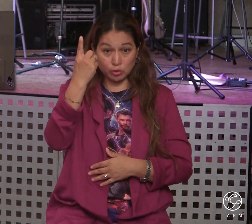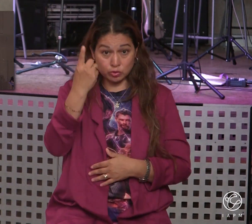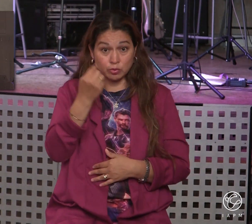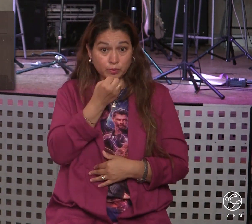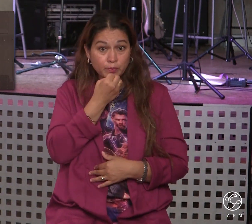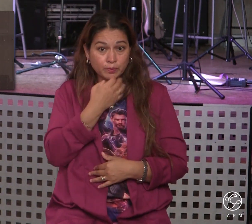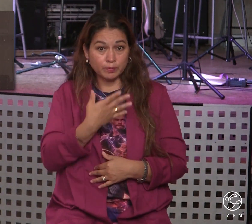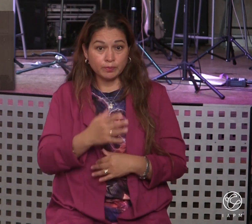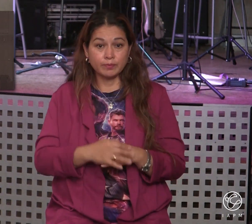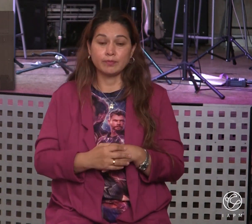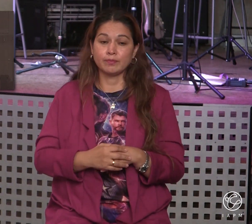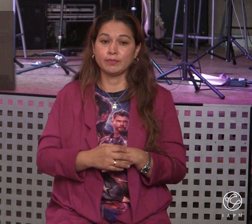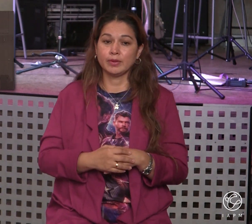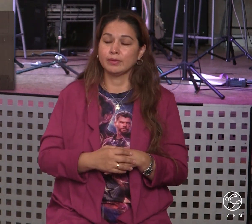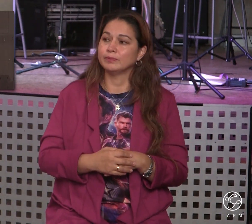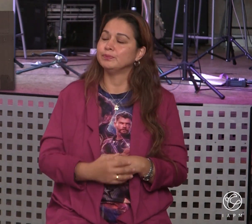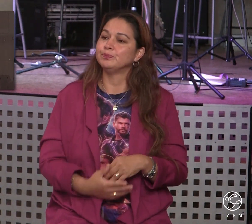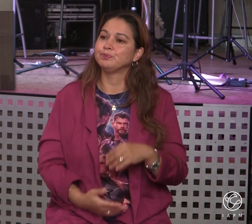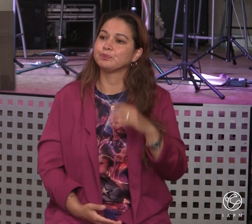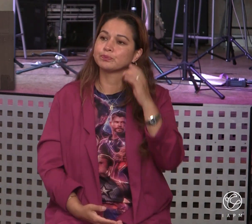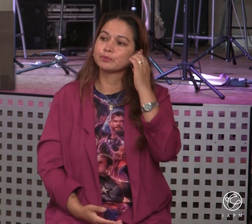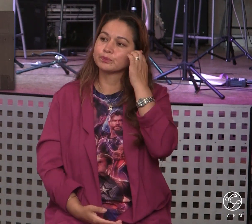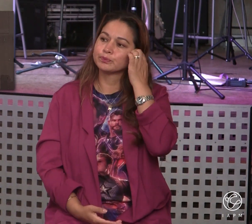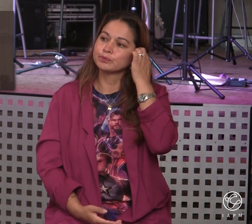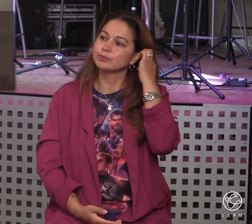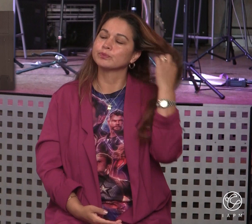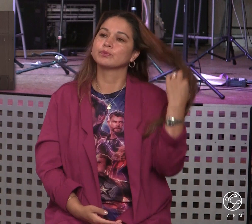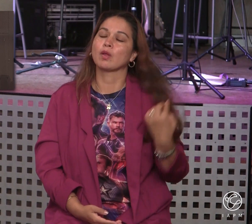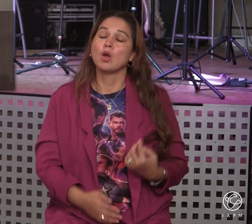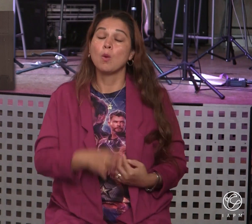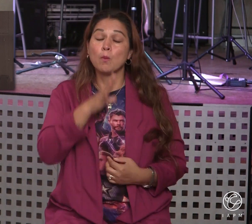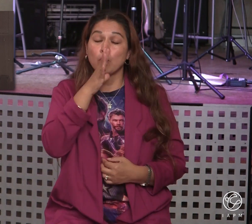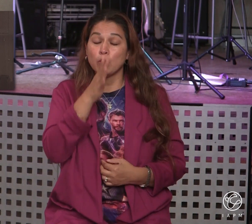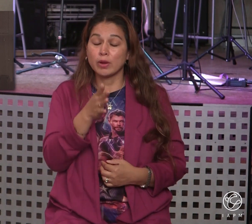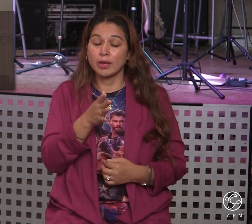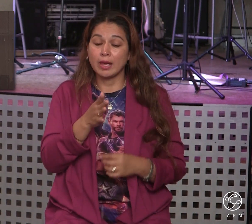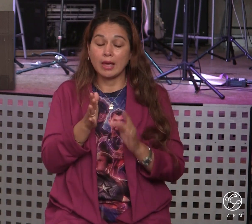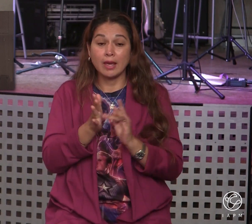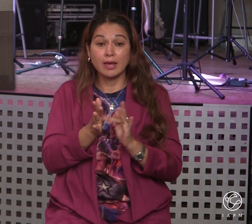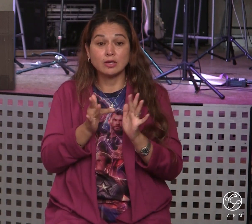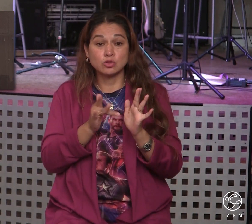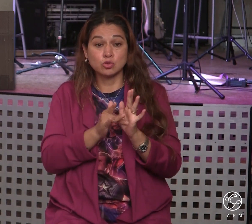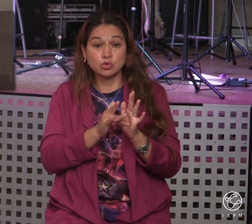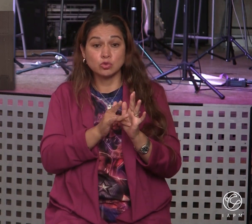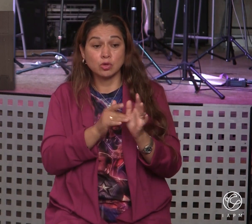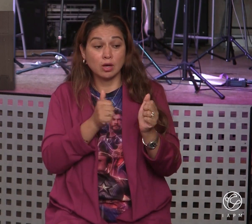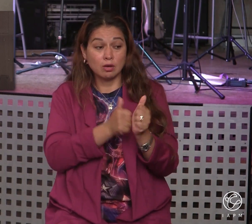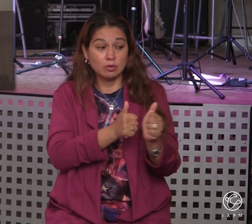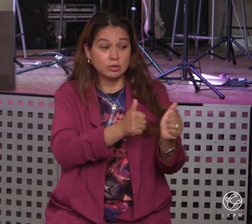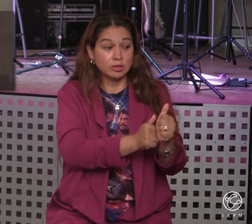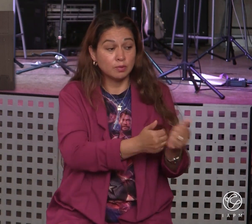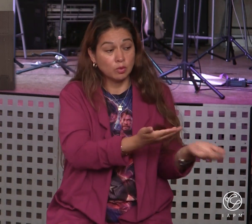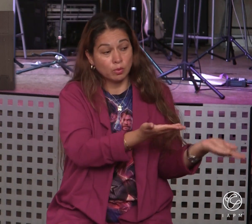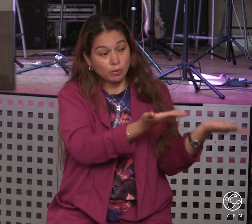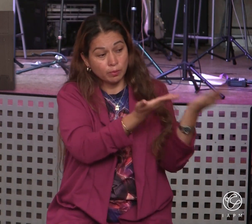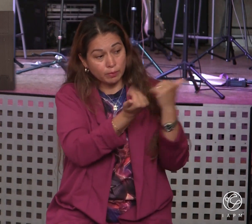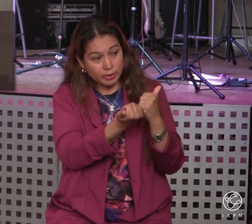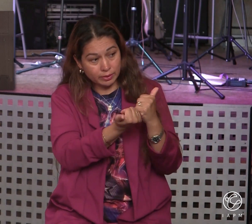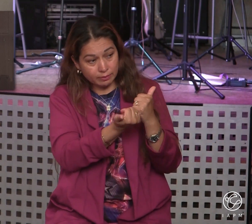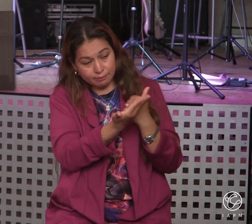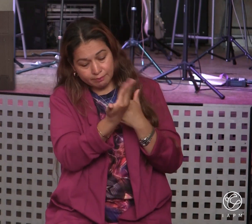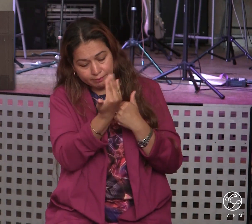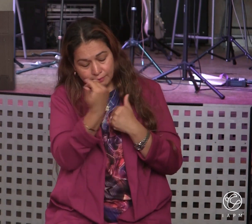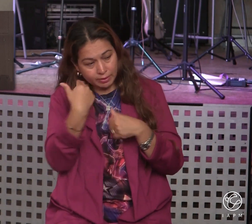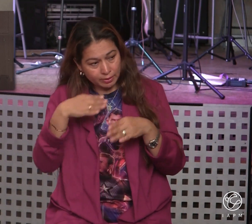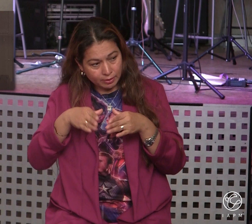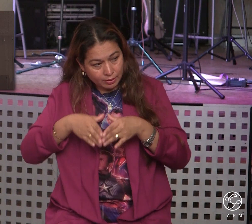donde tenían que llegar, donde les envía. Ha sido Jesucristo el que les ha metido en la barca, el que les ha dicho, tomad la